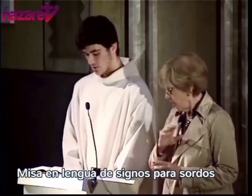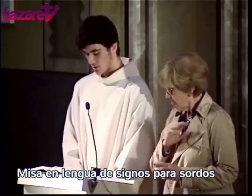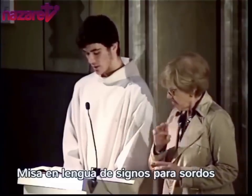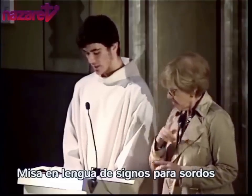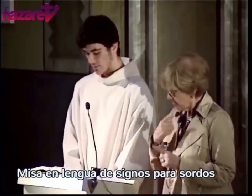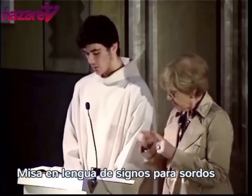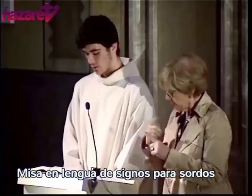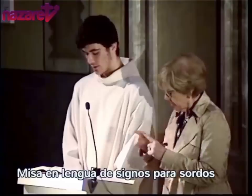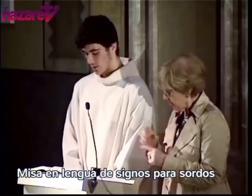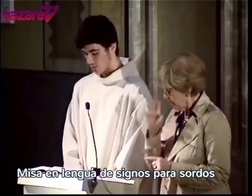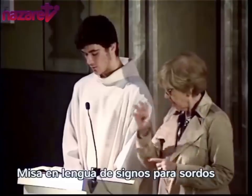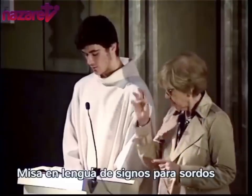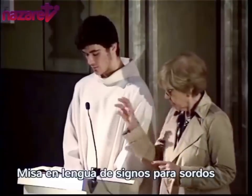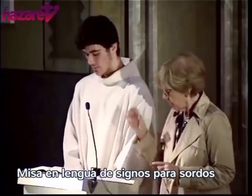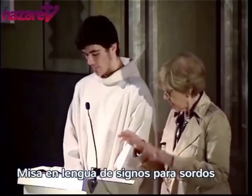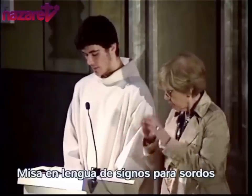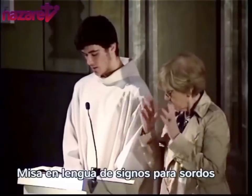pueblos que hay bajo el cielo.